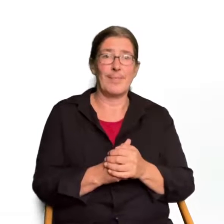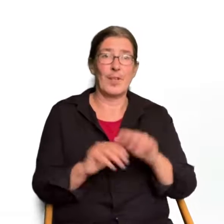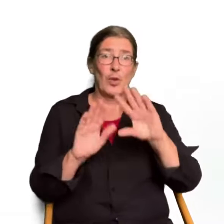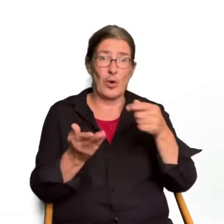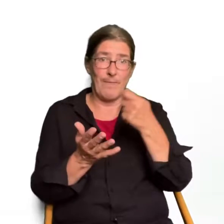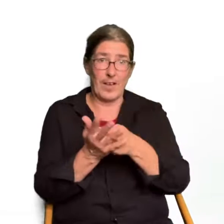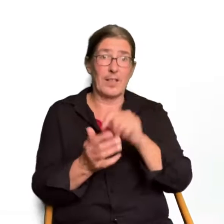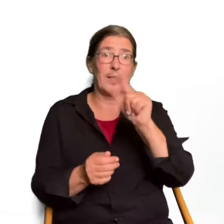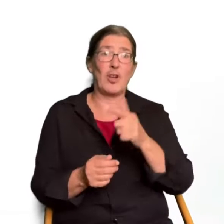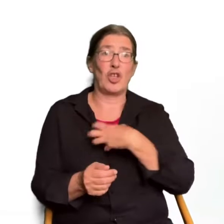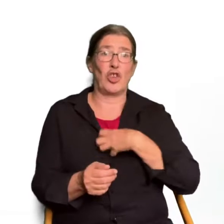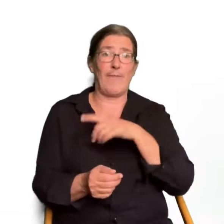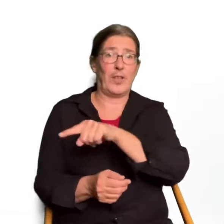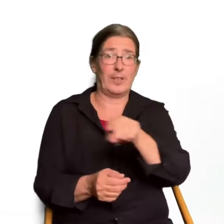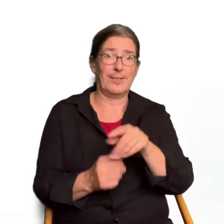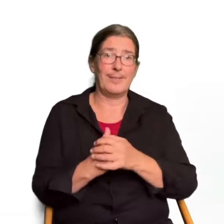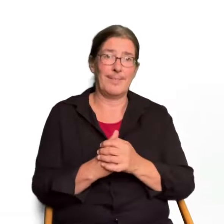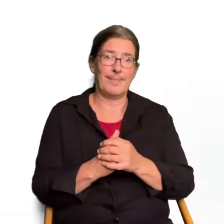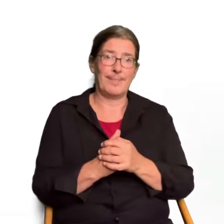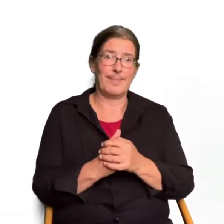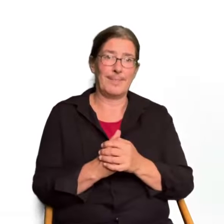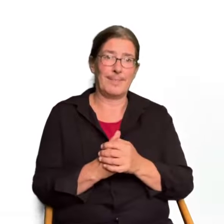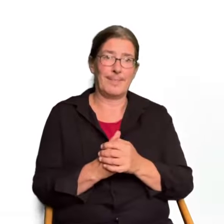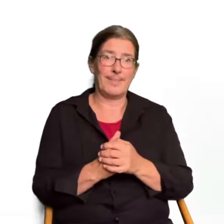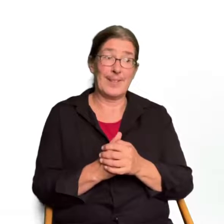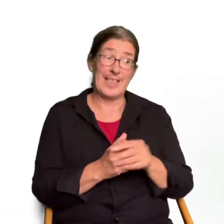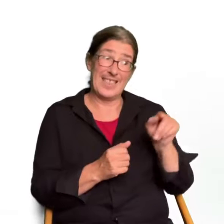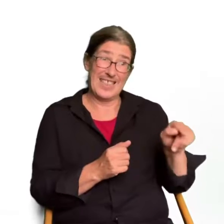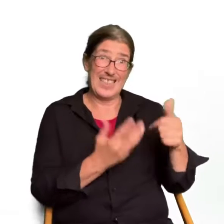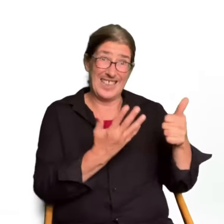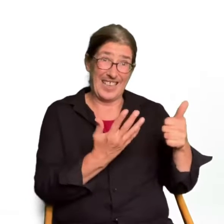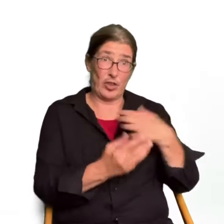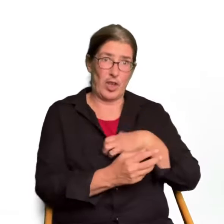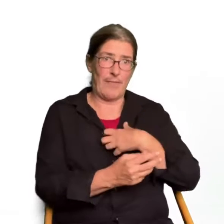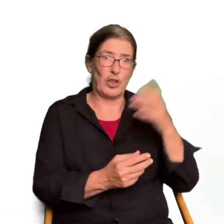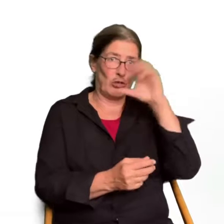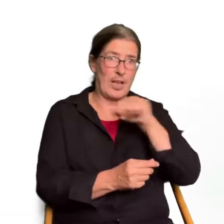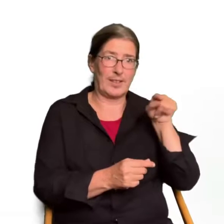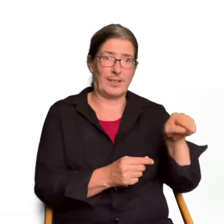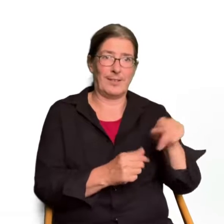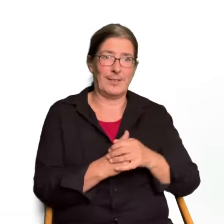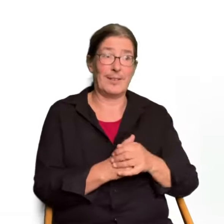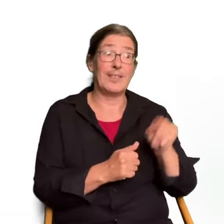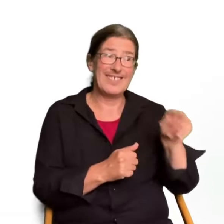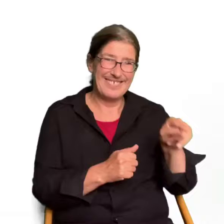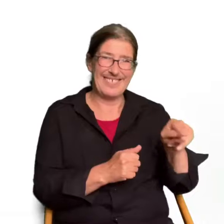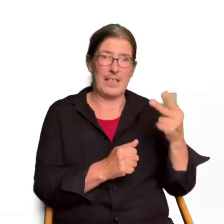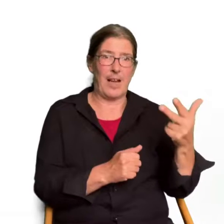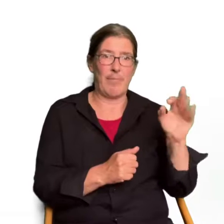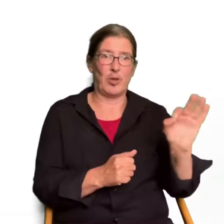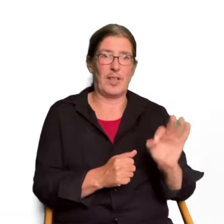also der Grundwert sind 200 Schafe und es gibt sechs schwarze Schafe das sind